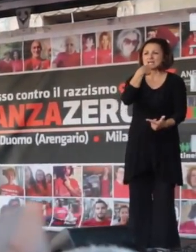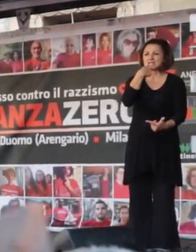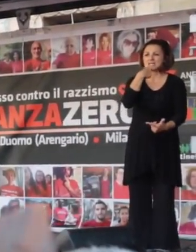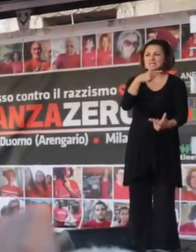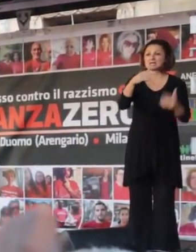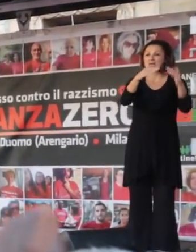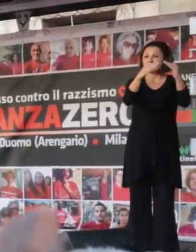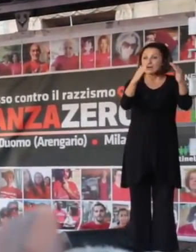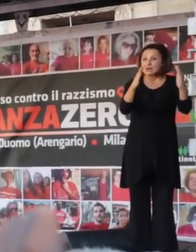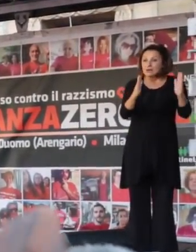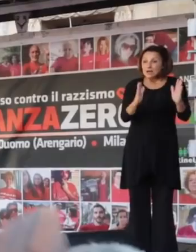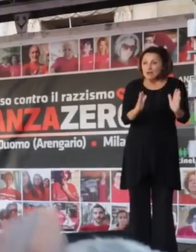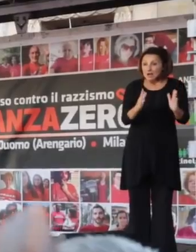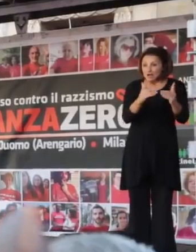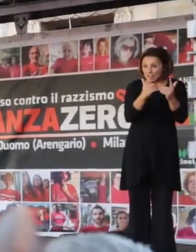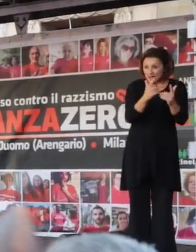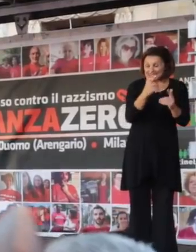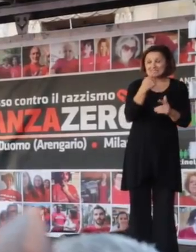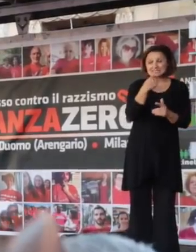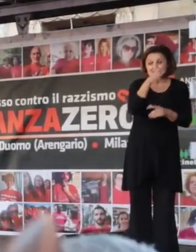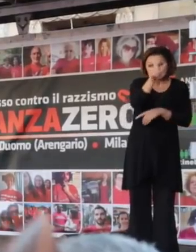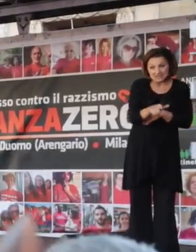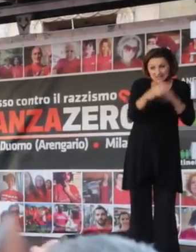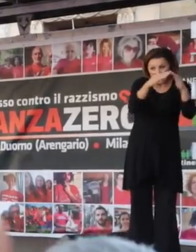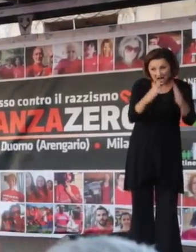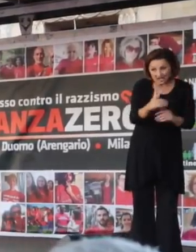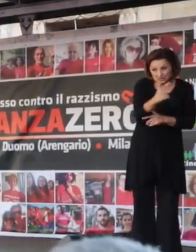un nazifascista che fa la ronda?